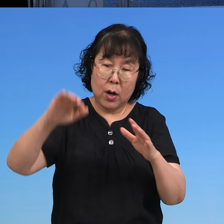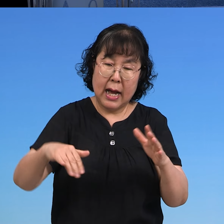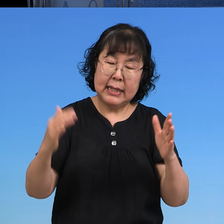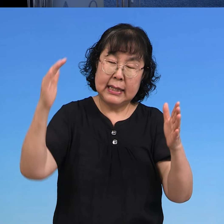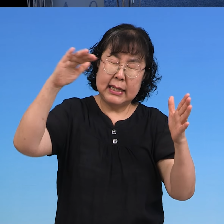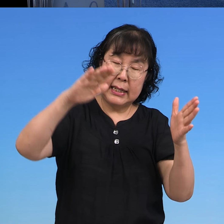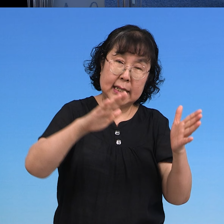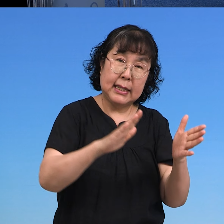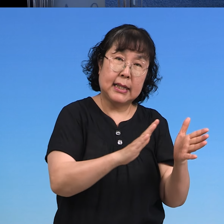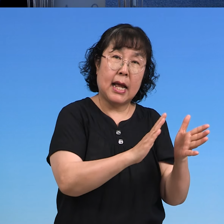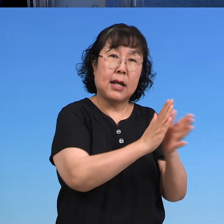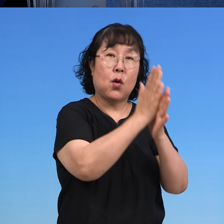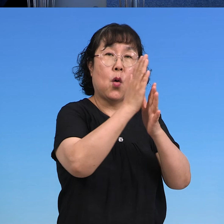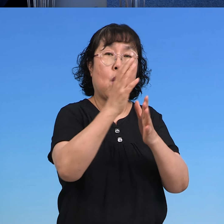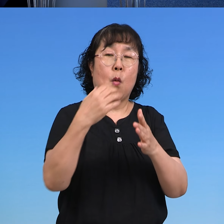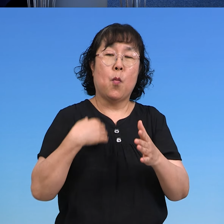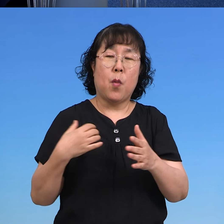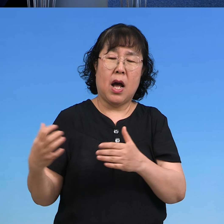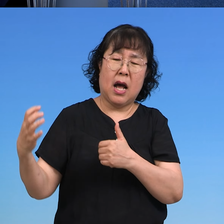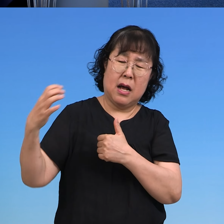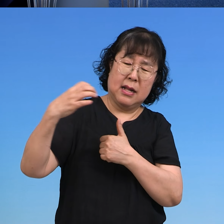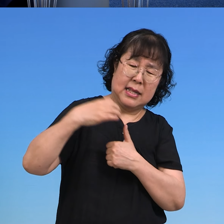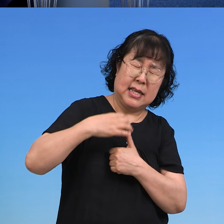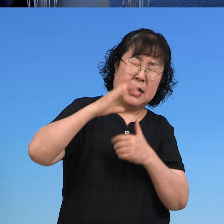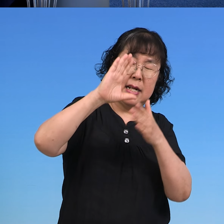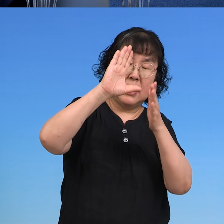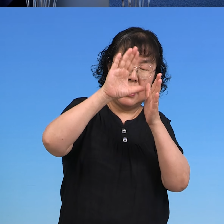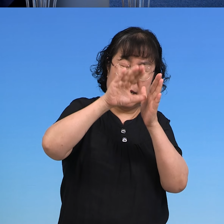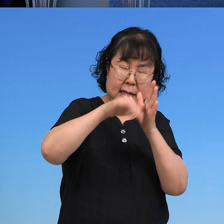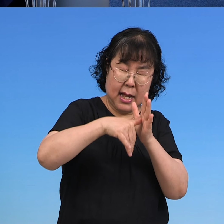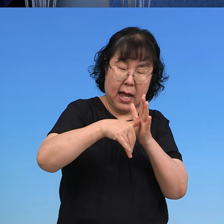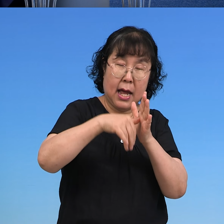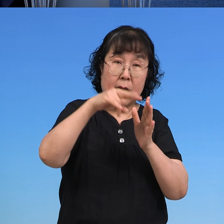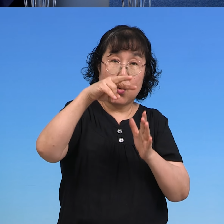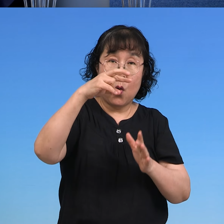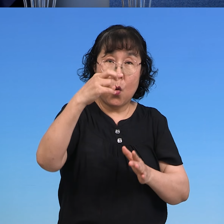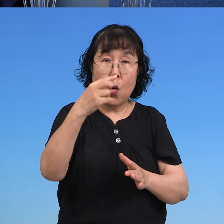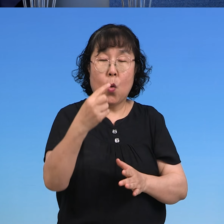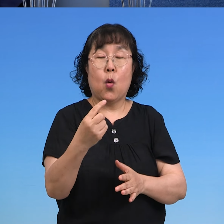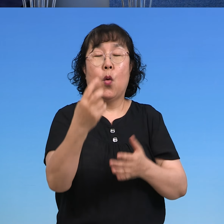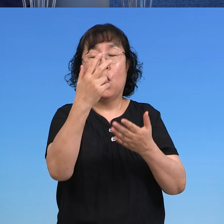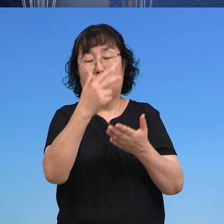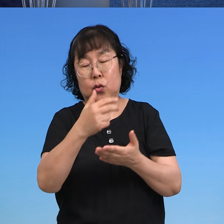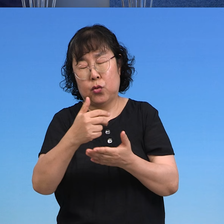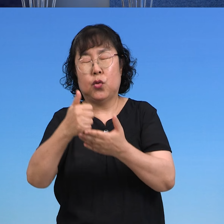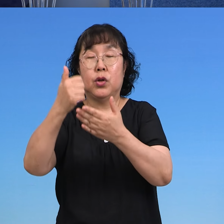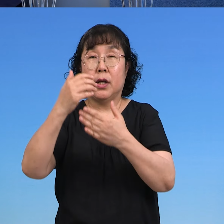우리는 하나님의 임재를 사모합니다. 주님 나를 지켜주시네.